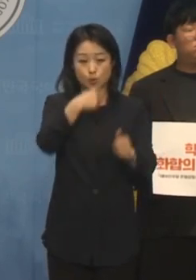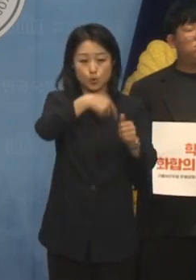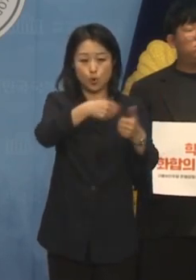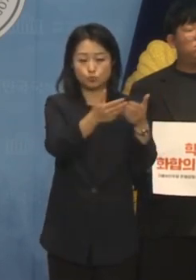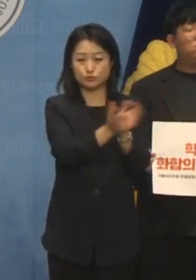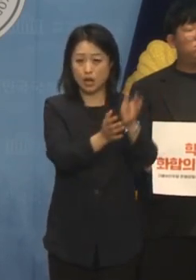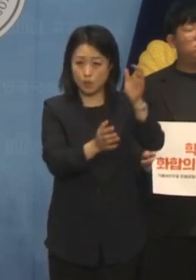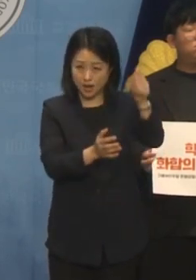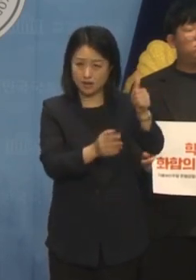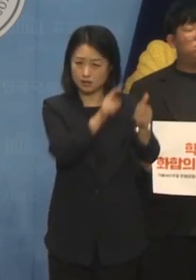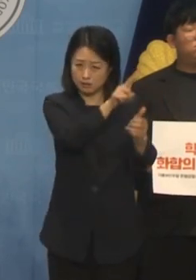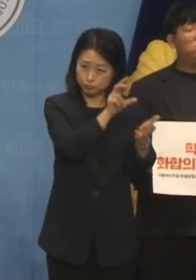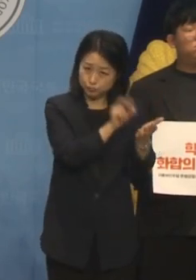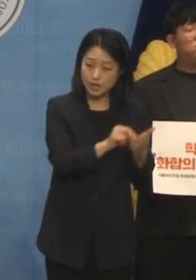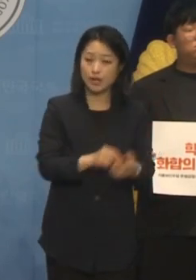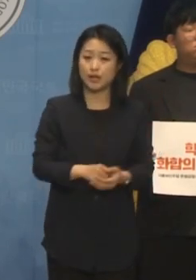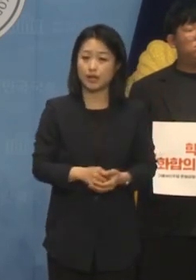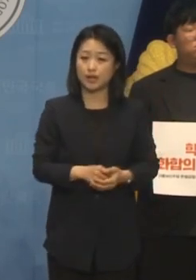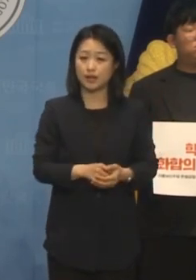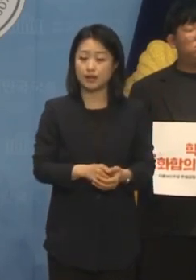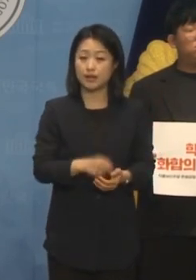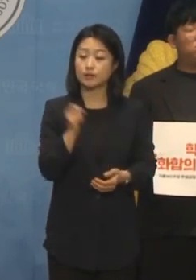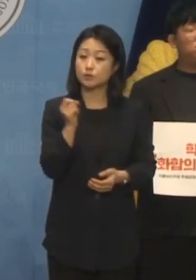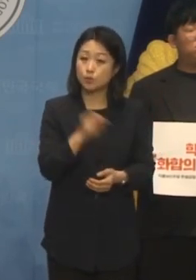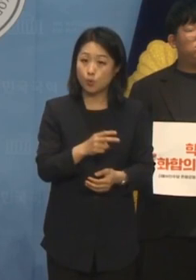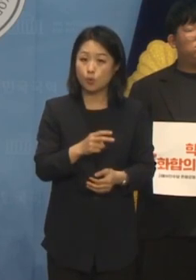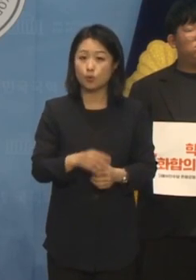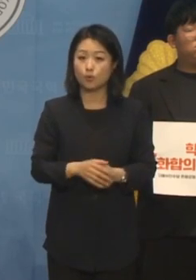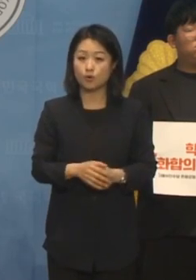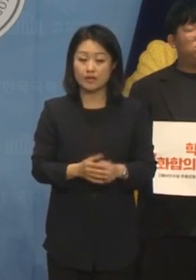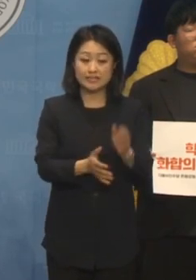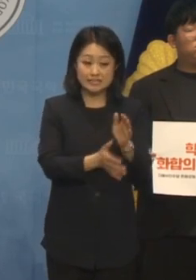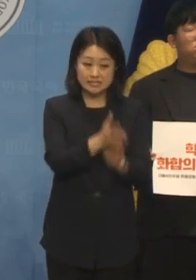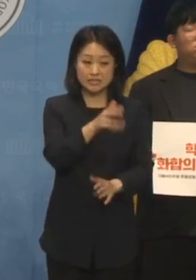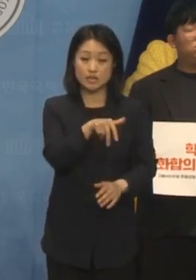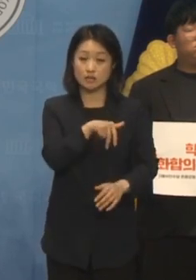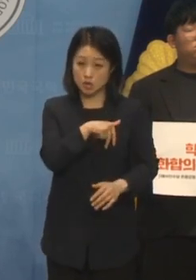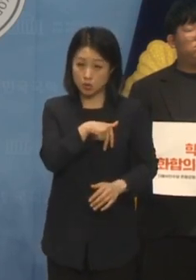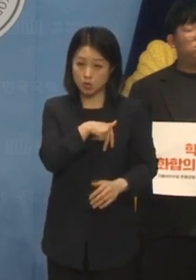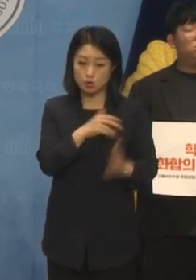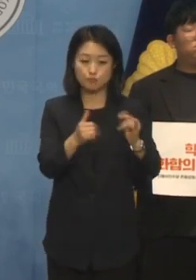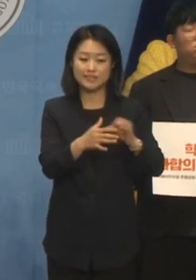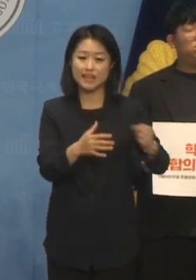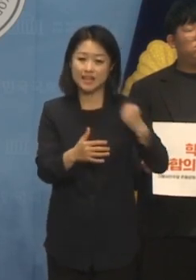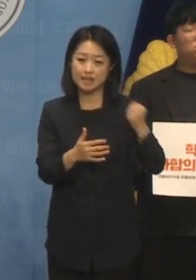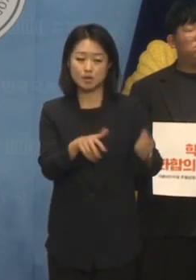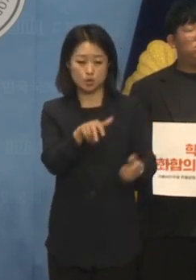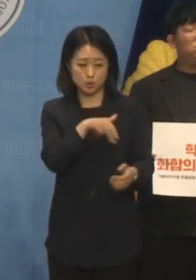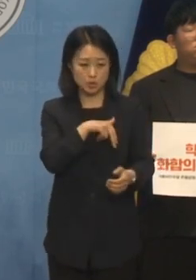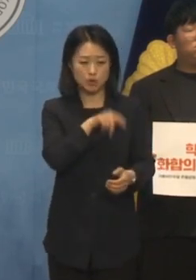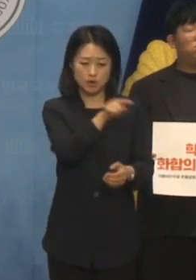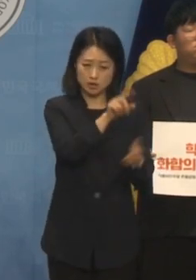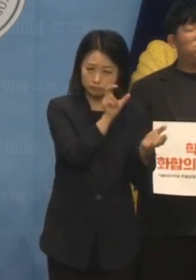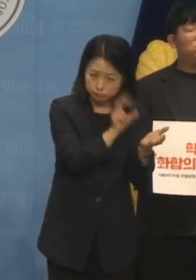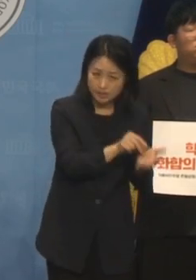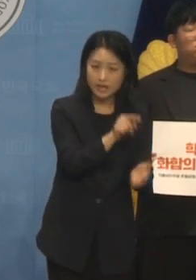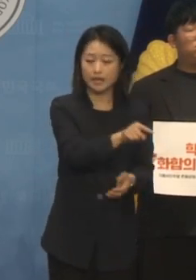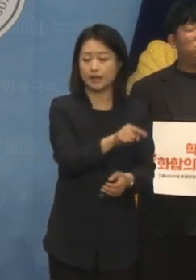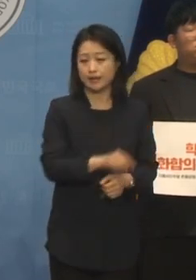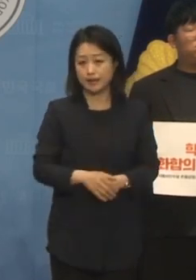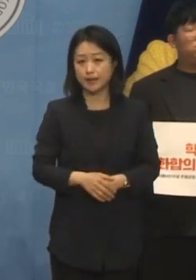장관을 비롯한 교육부, 그 다음에 지금 각 시의회, 국민의힘이 다수를 차지하고 있는